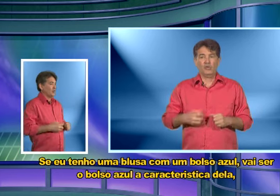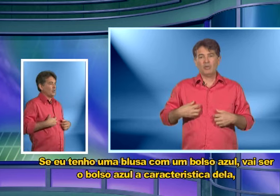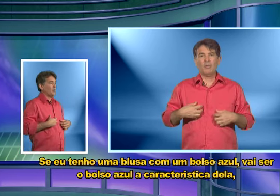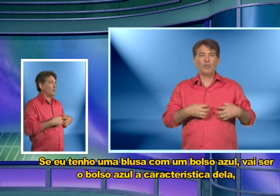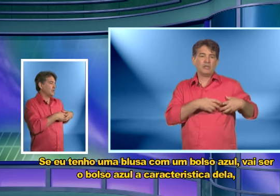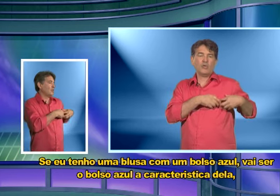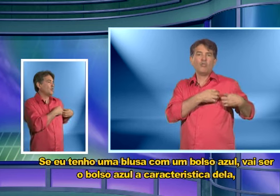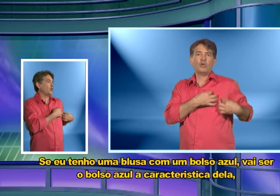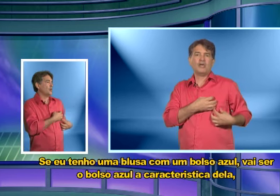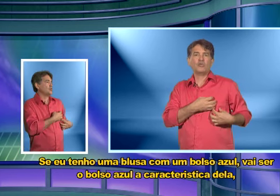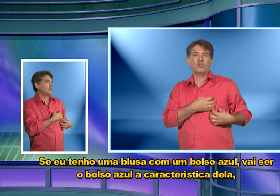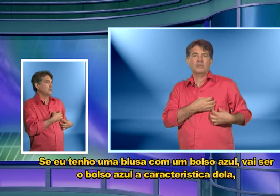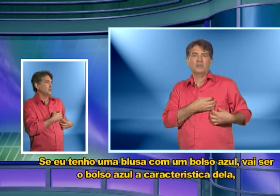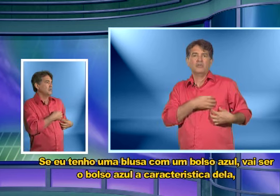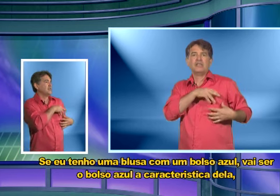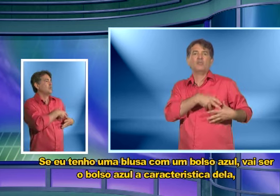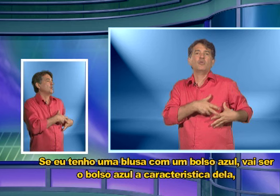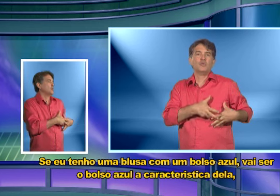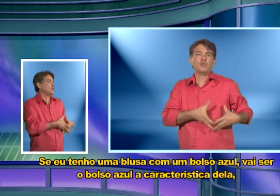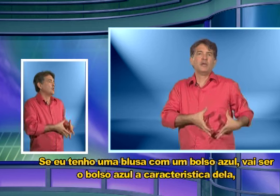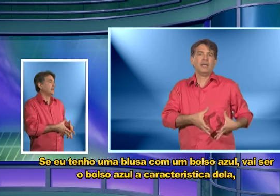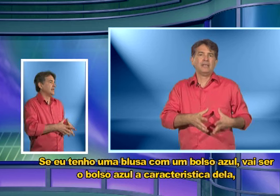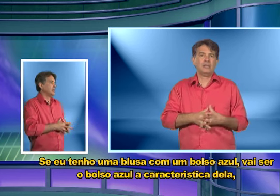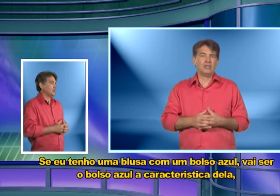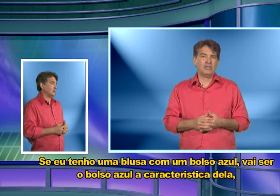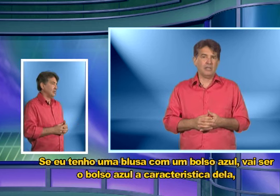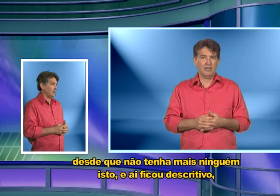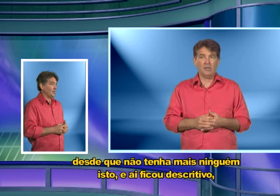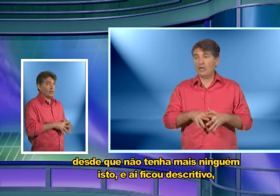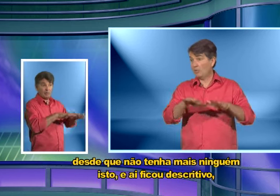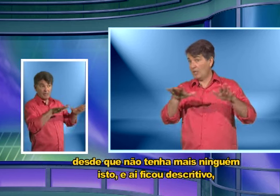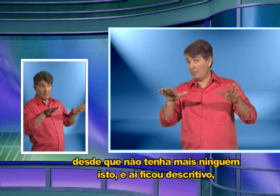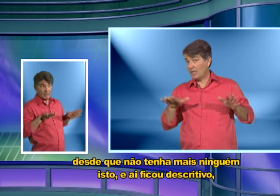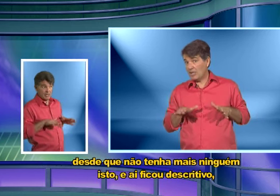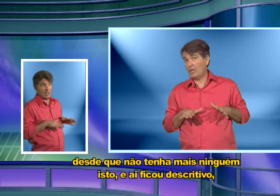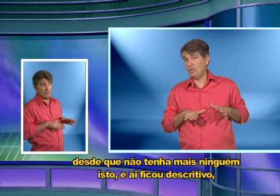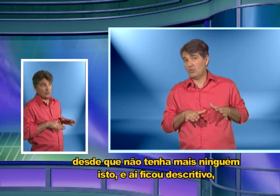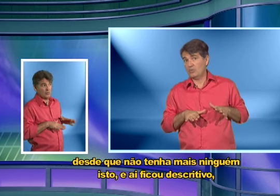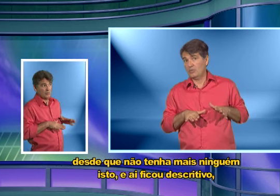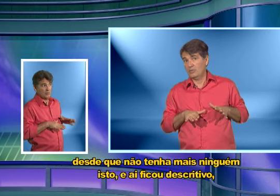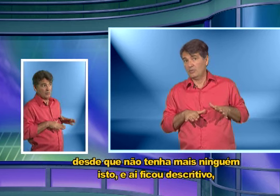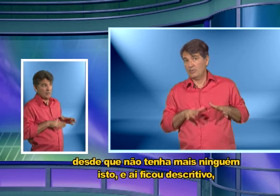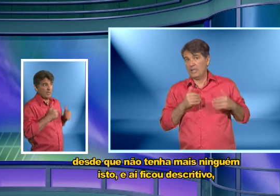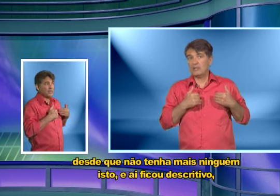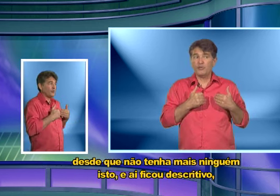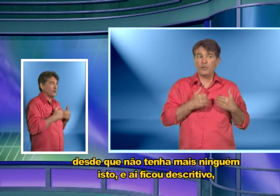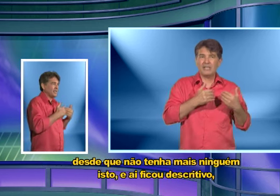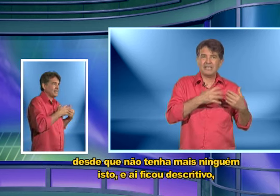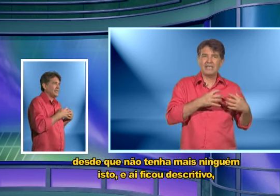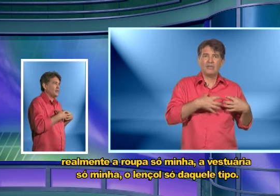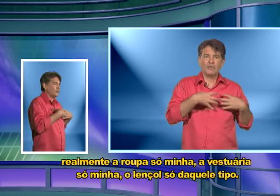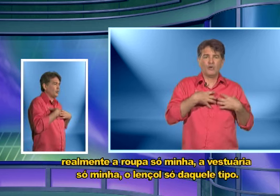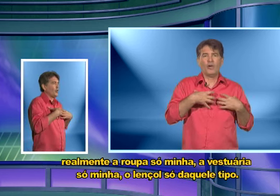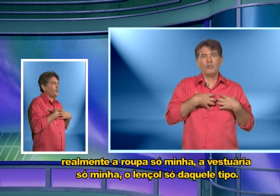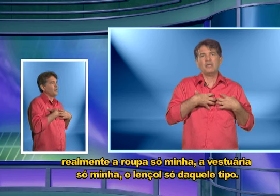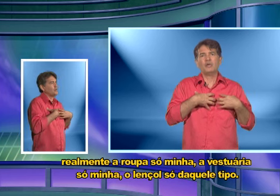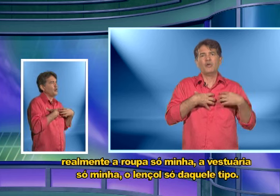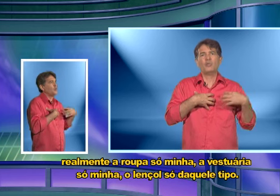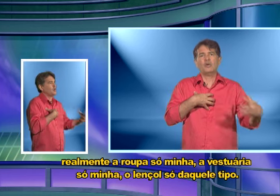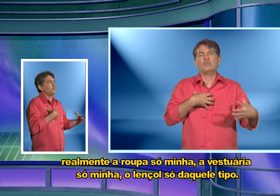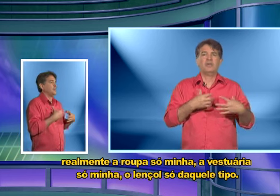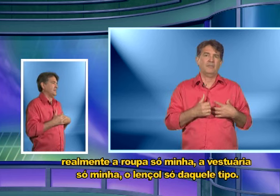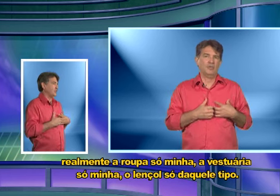Se eu tenho uma blusa com um bolso azul, vai ser o bolso azul a característica dele. Que não tenha mais ninguém isso. E aí então ficou descritivo, ficou